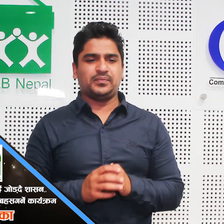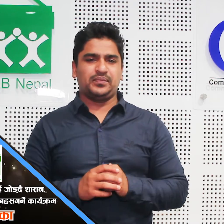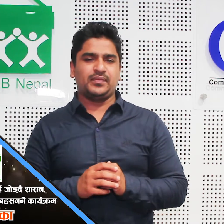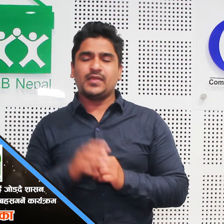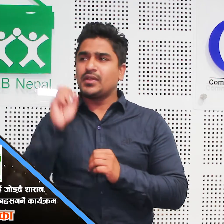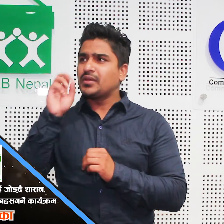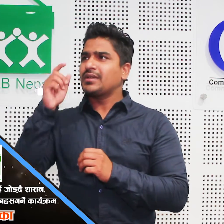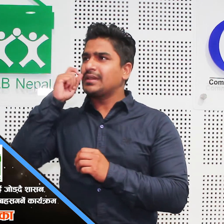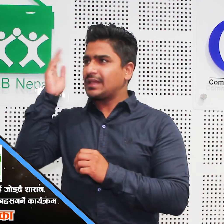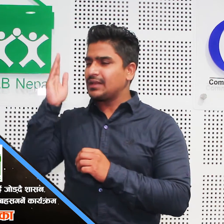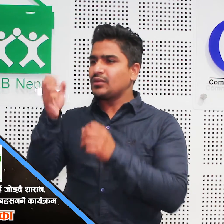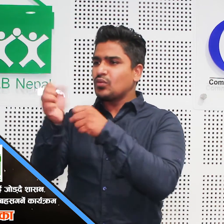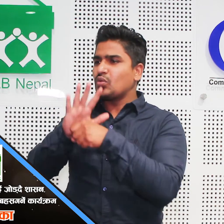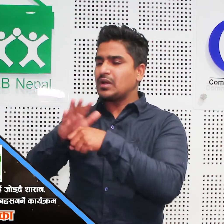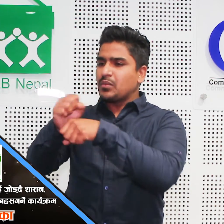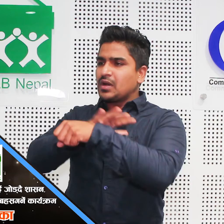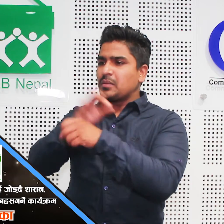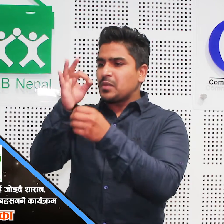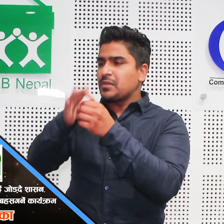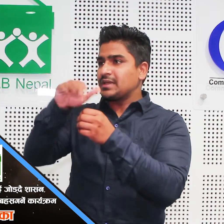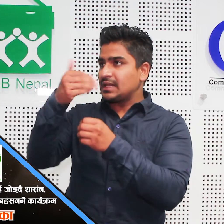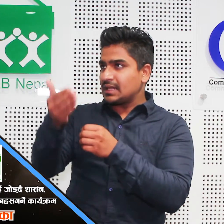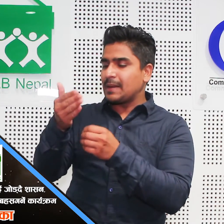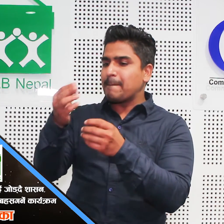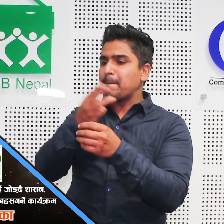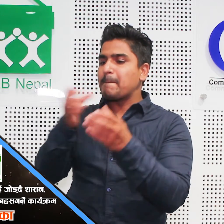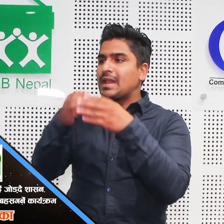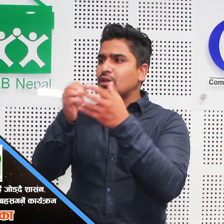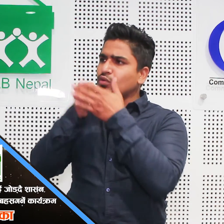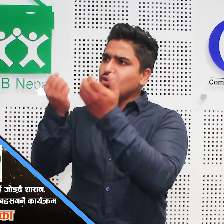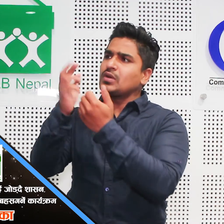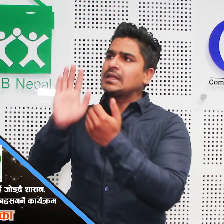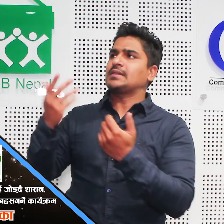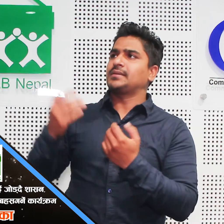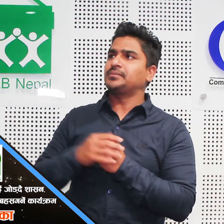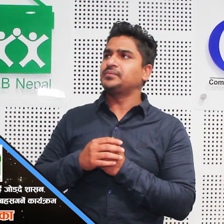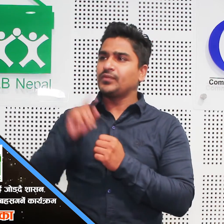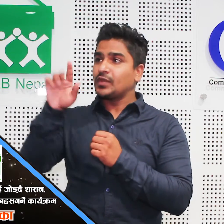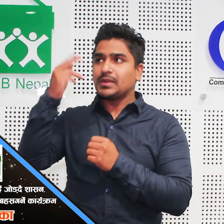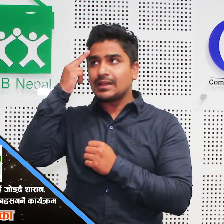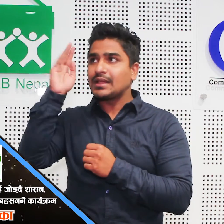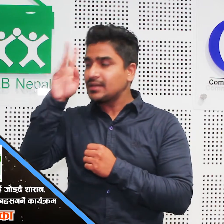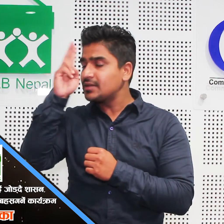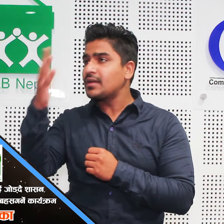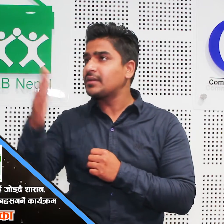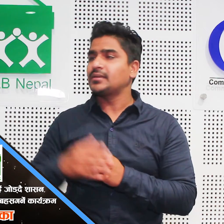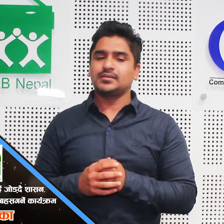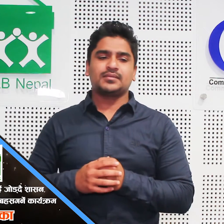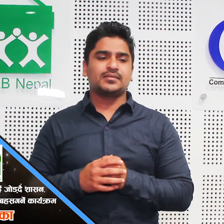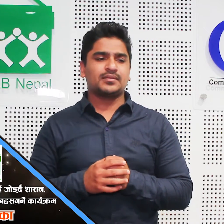तर दाई, कोरोना प्रभावित व्यवसायीलाई पालिकाले सहयोग गरिरहेछ नि, हजुरलाई थाहा छ कि छैन? के